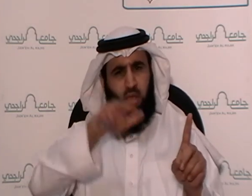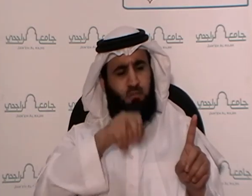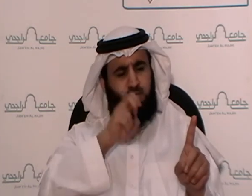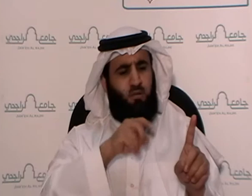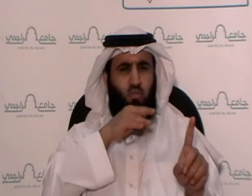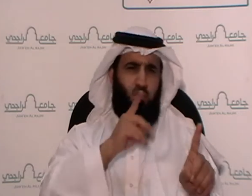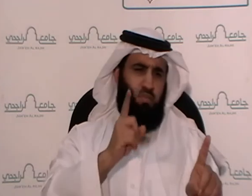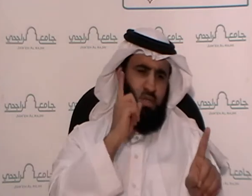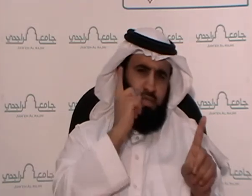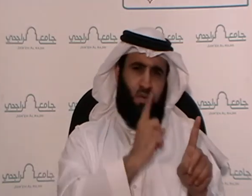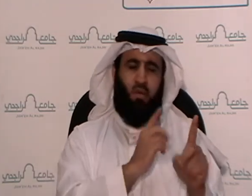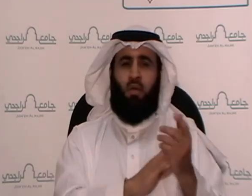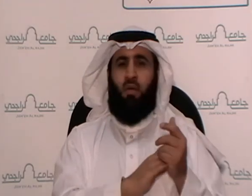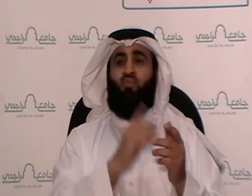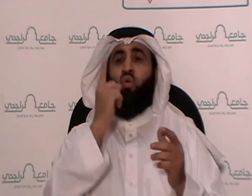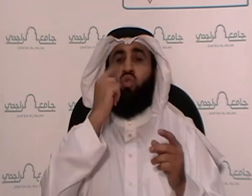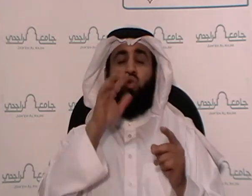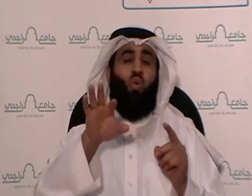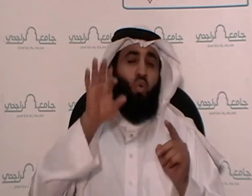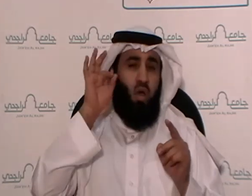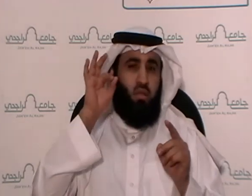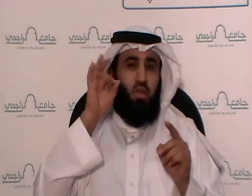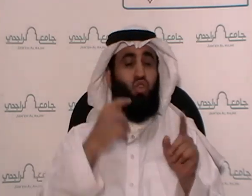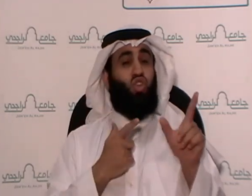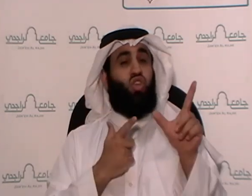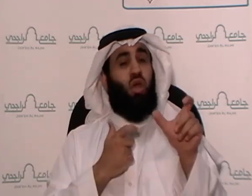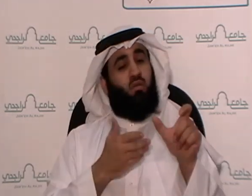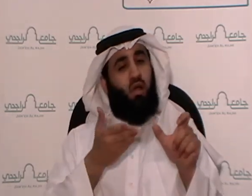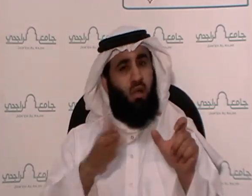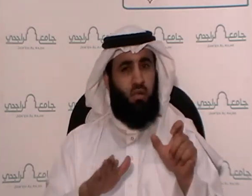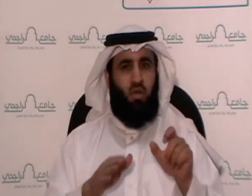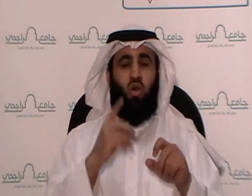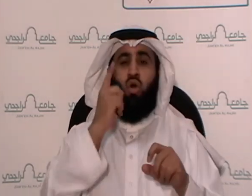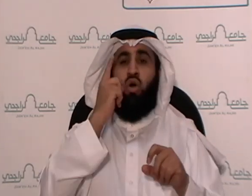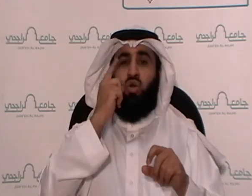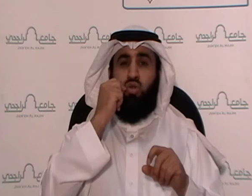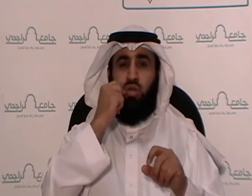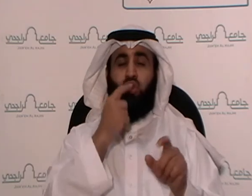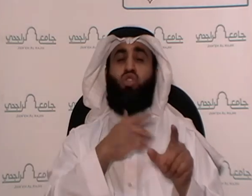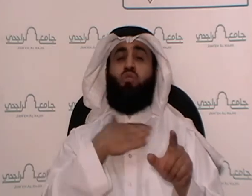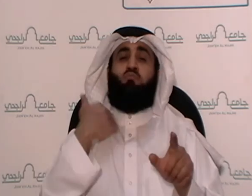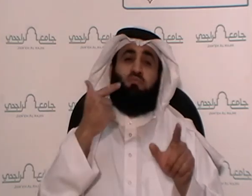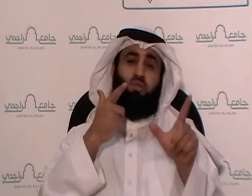فقالوا: فلان شهيد وفلان شهيد،